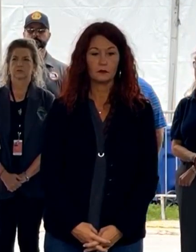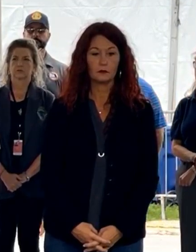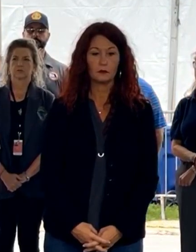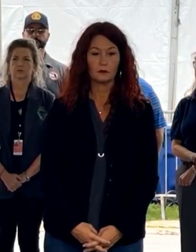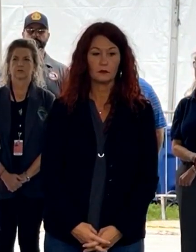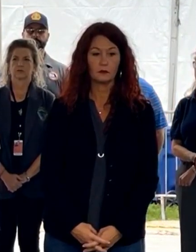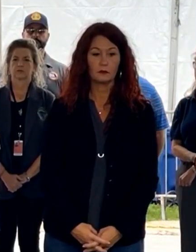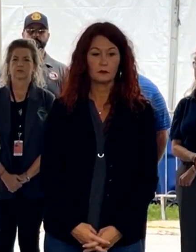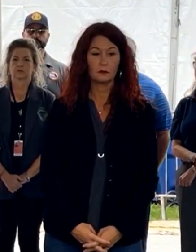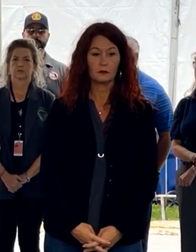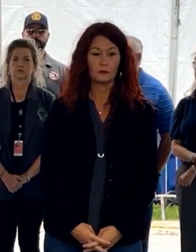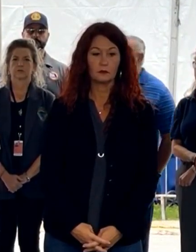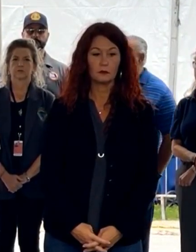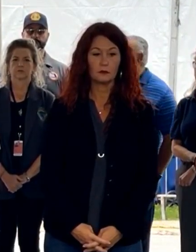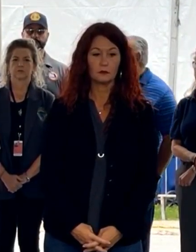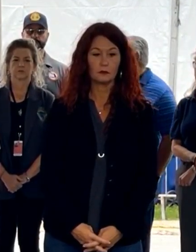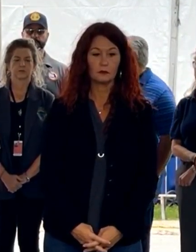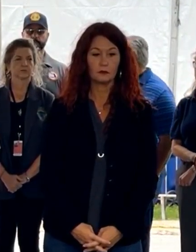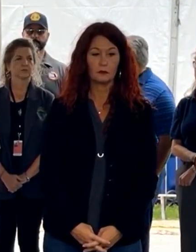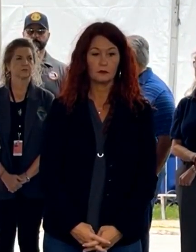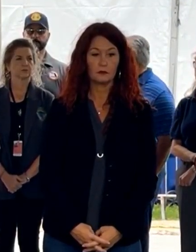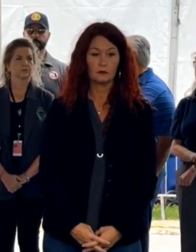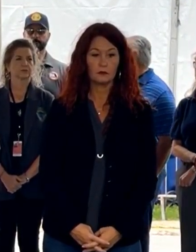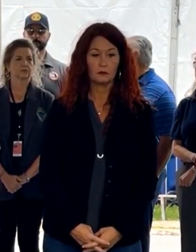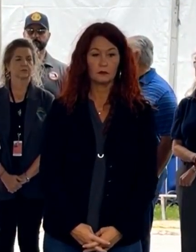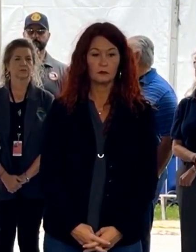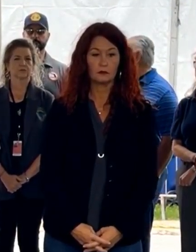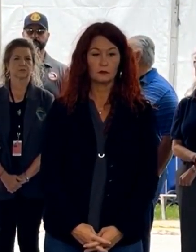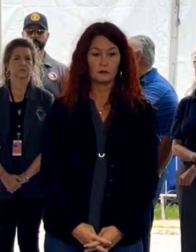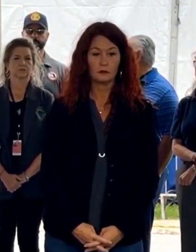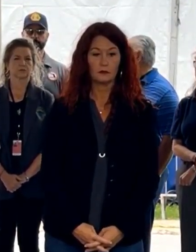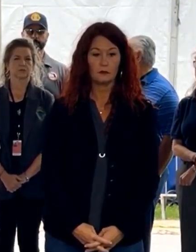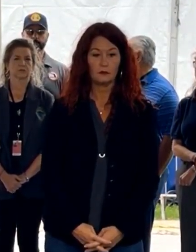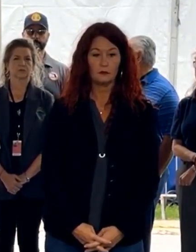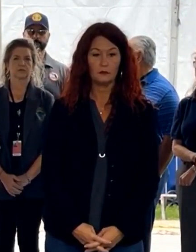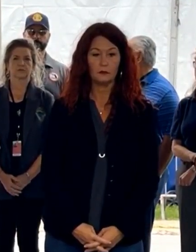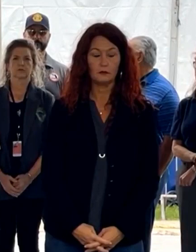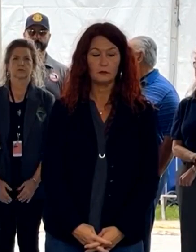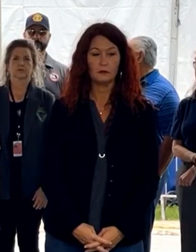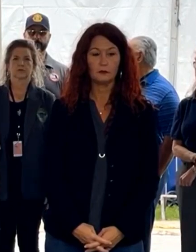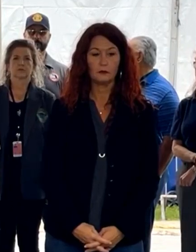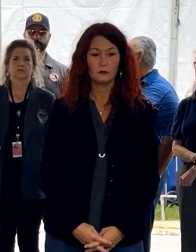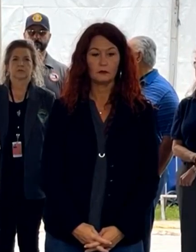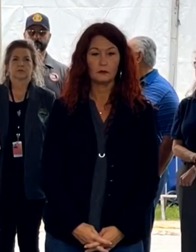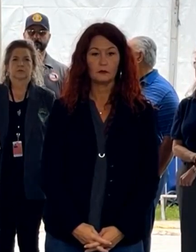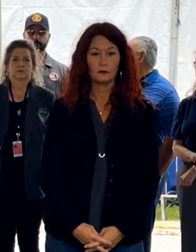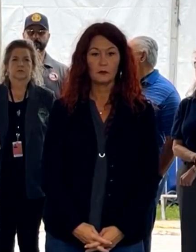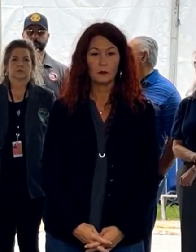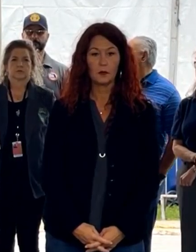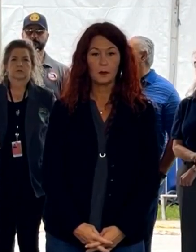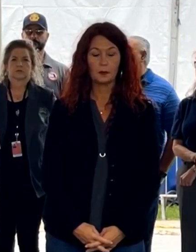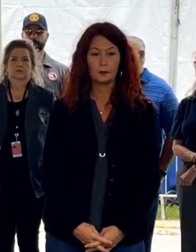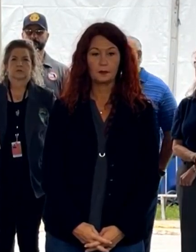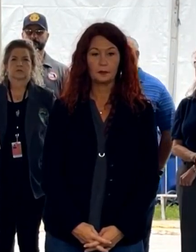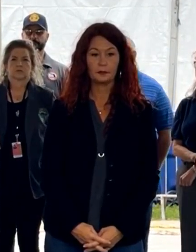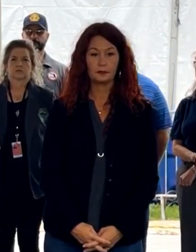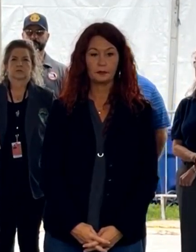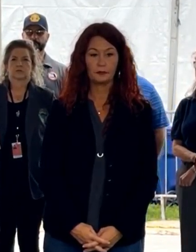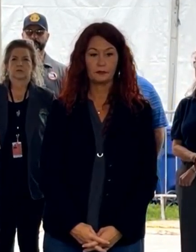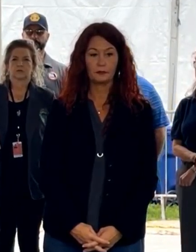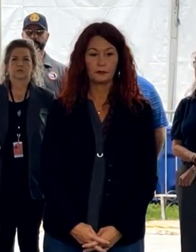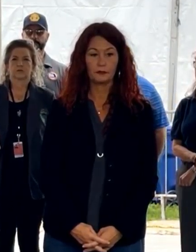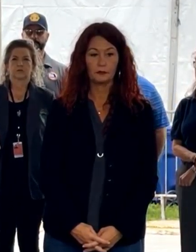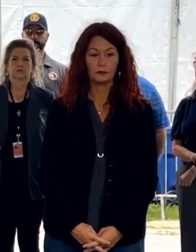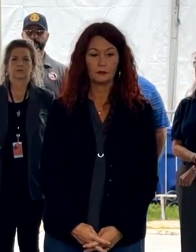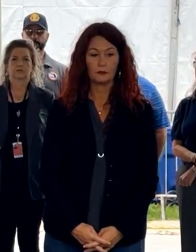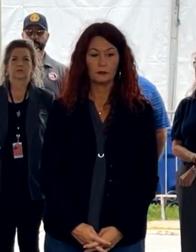hemos podido identificar 70 personas de esa lista que los detectives han podido